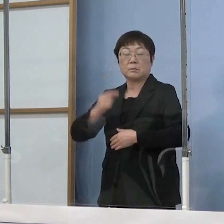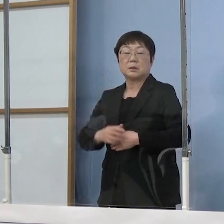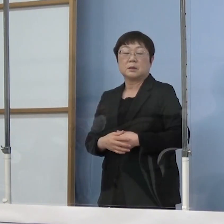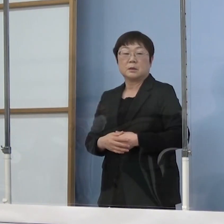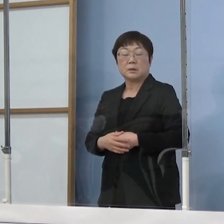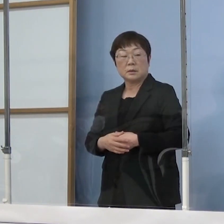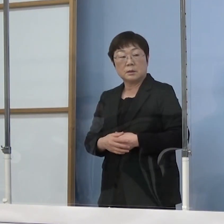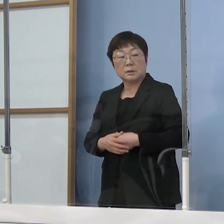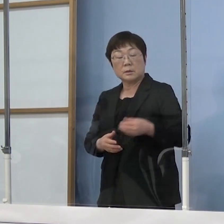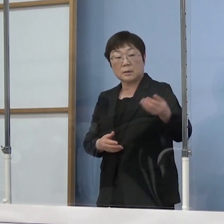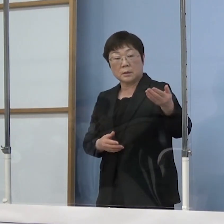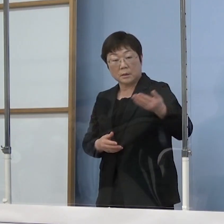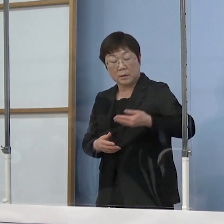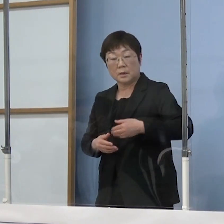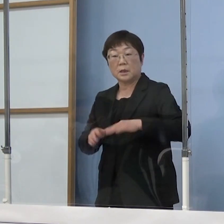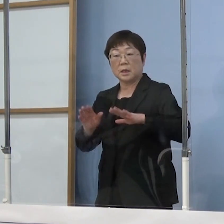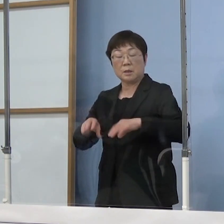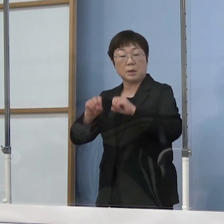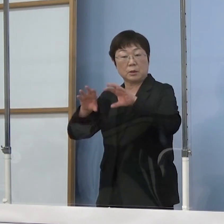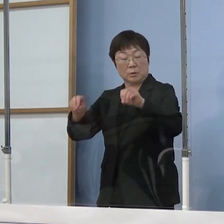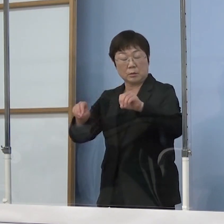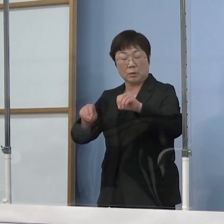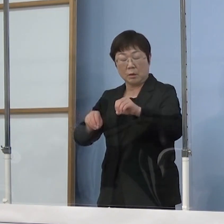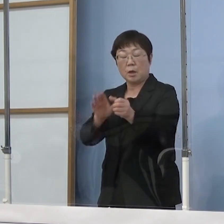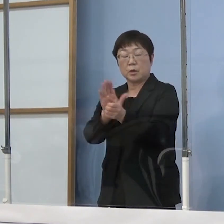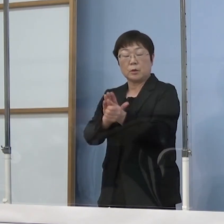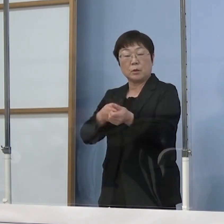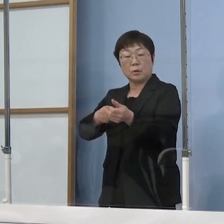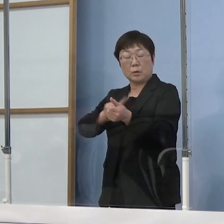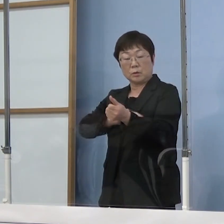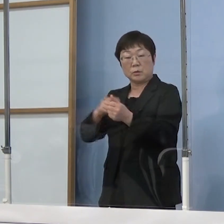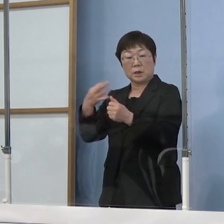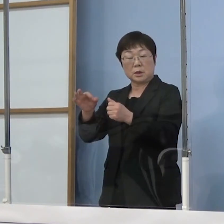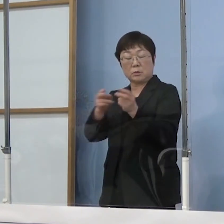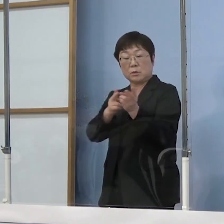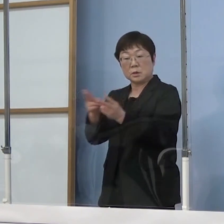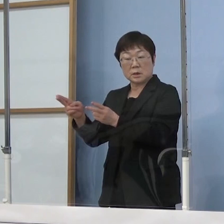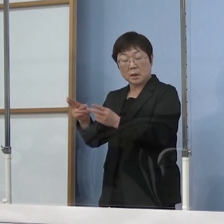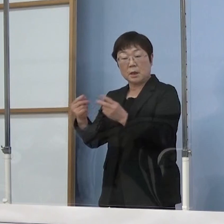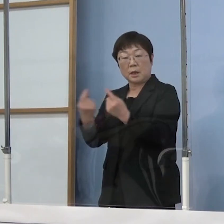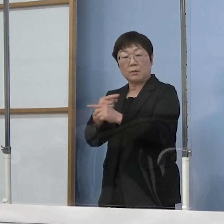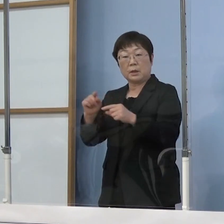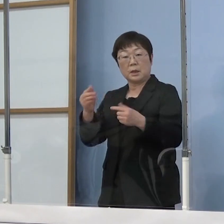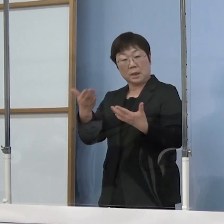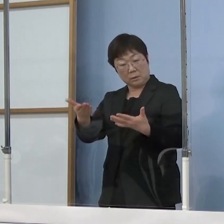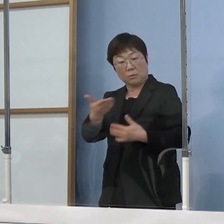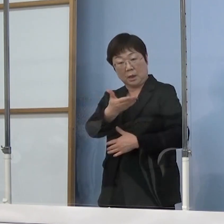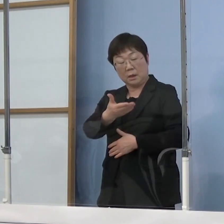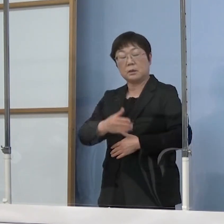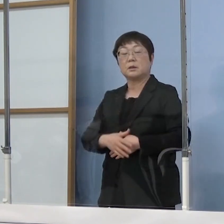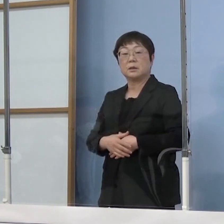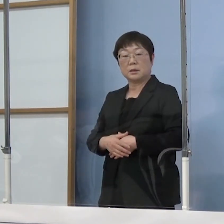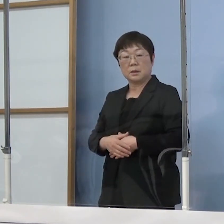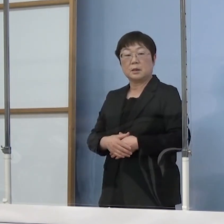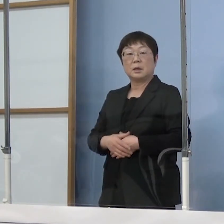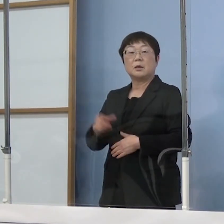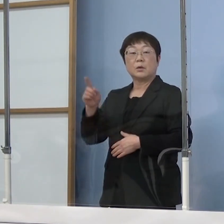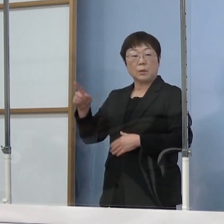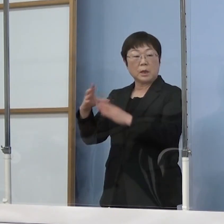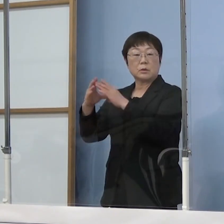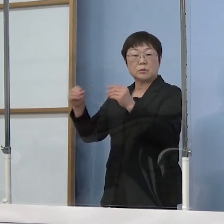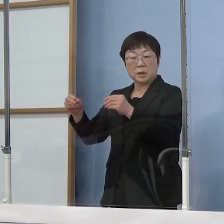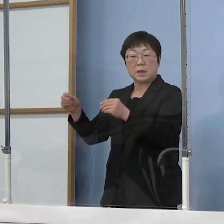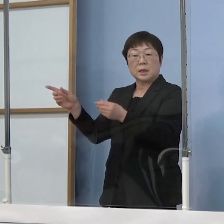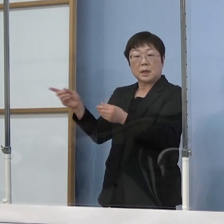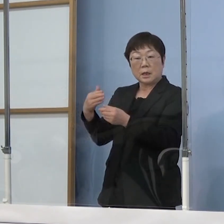ます。 今アナウンスしている協力金の仕組みが変わるわけではないですか。 そうです、国の部分が変わる可能性があ